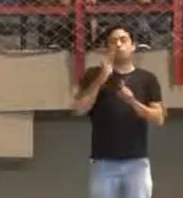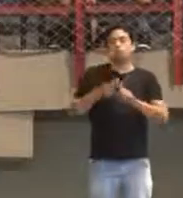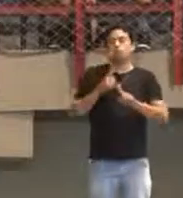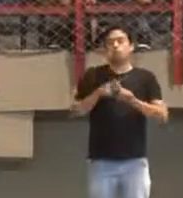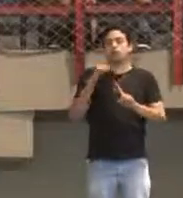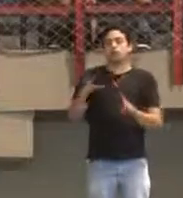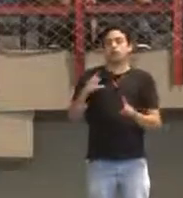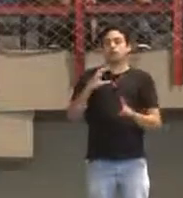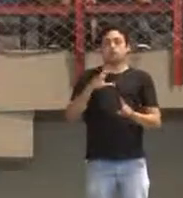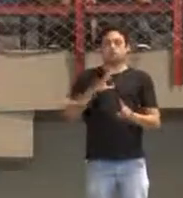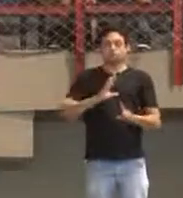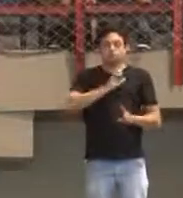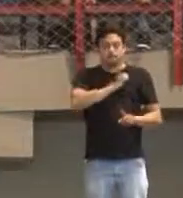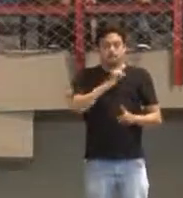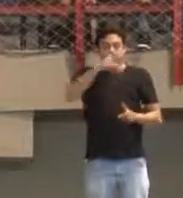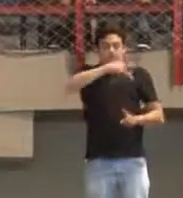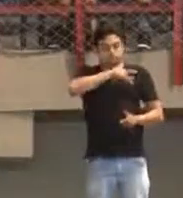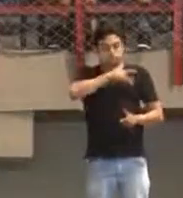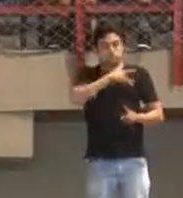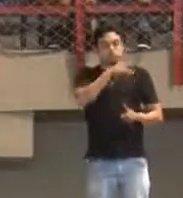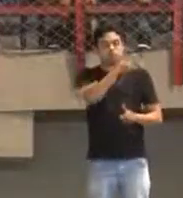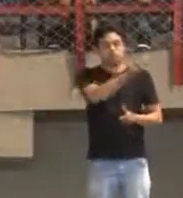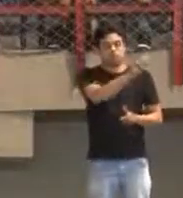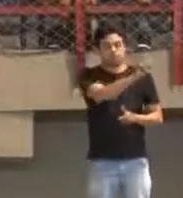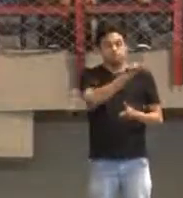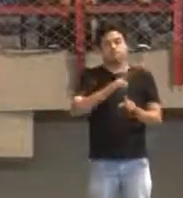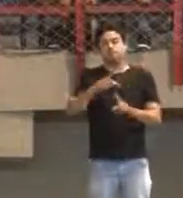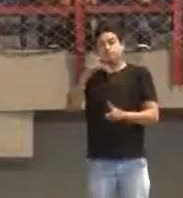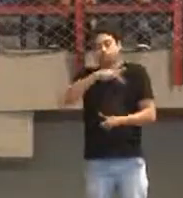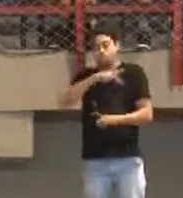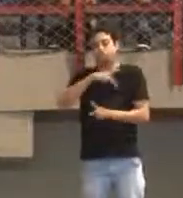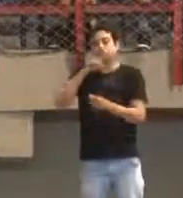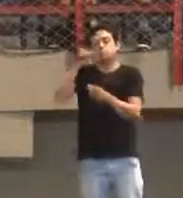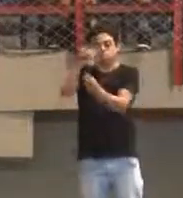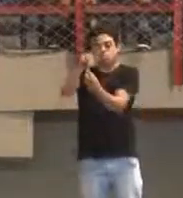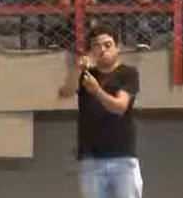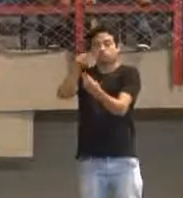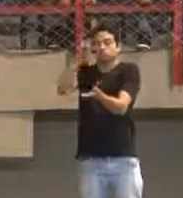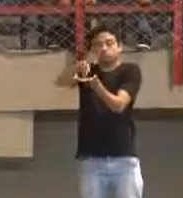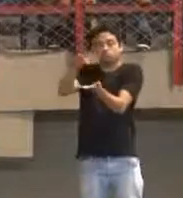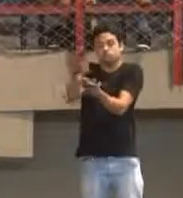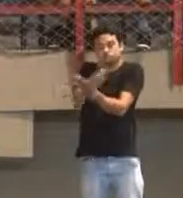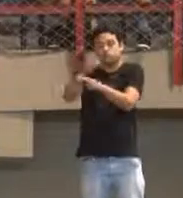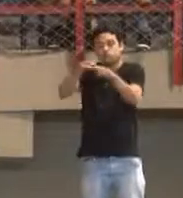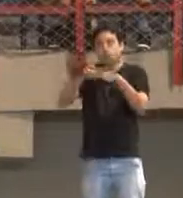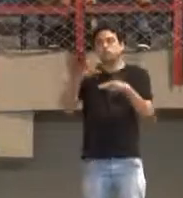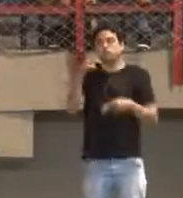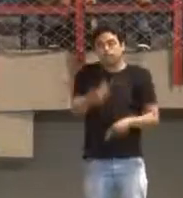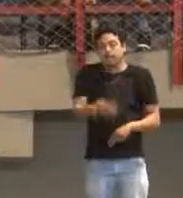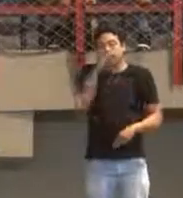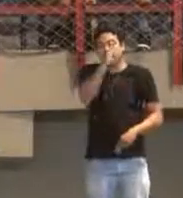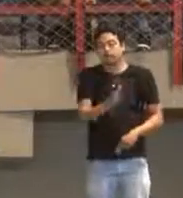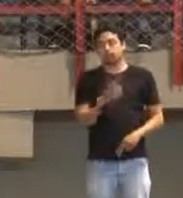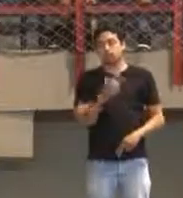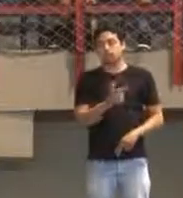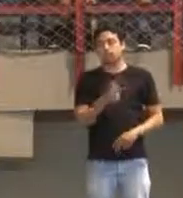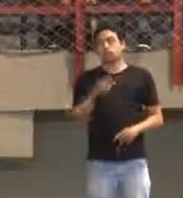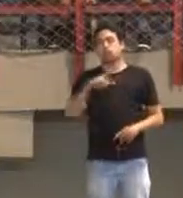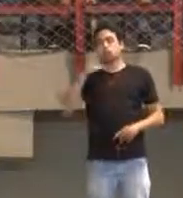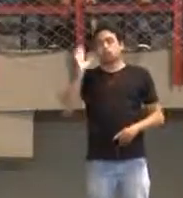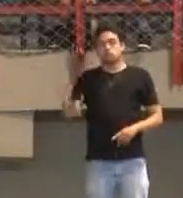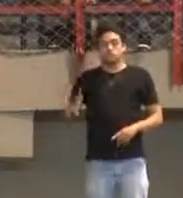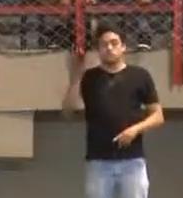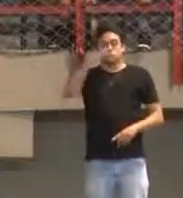fazer poesia parnasiana. Vai fazer poesia realista. E o Brasil não teve poesia realista. Teve apenas